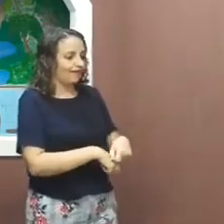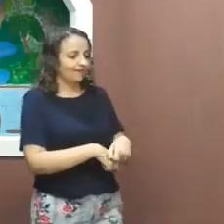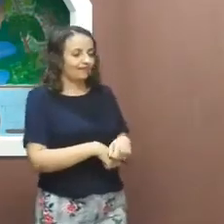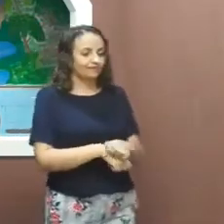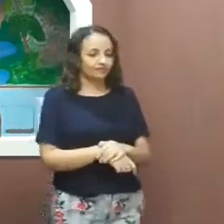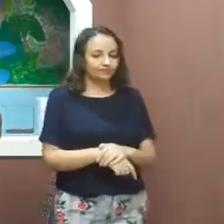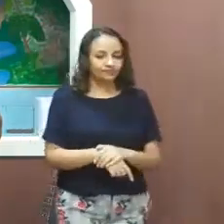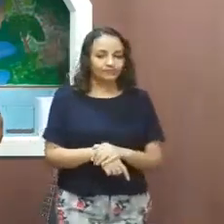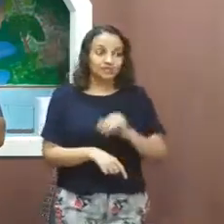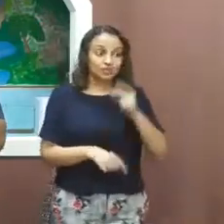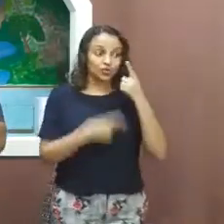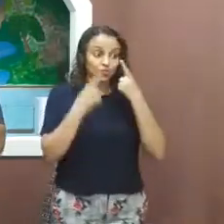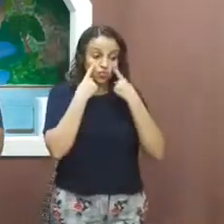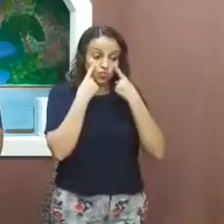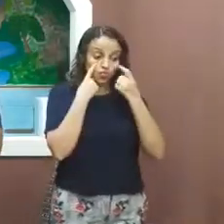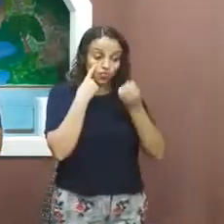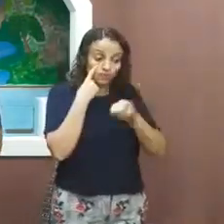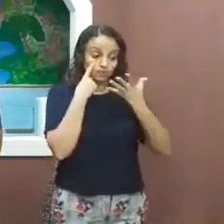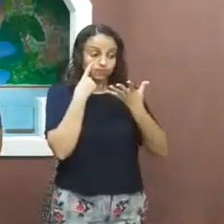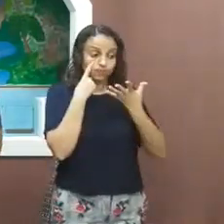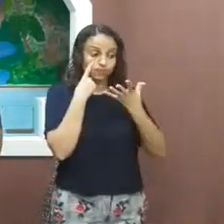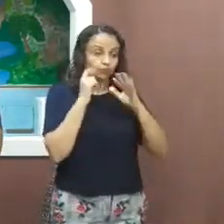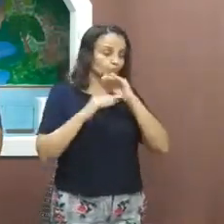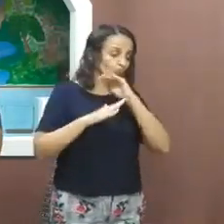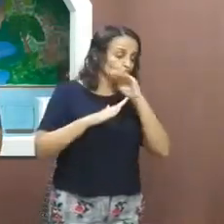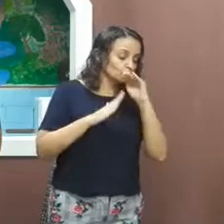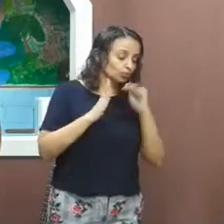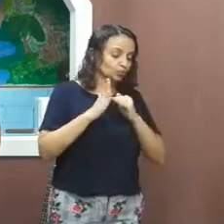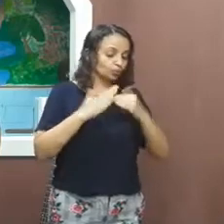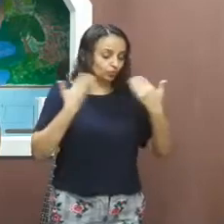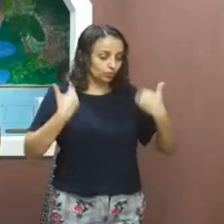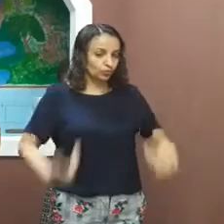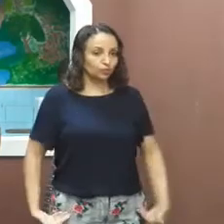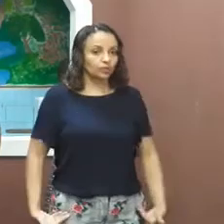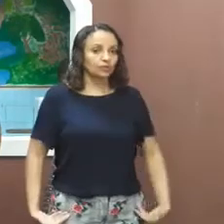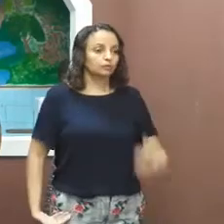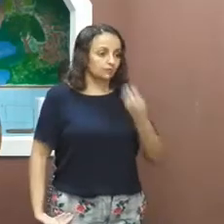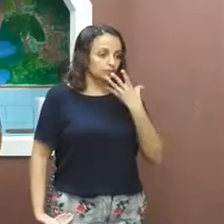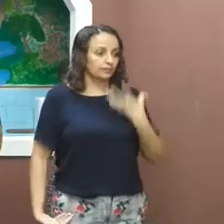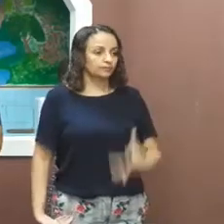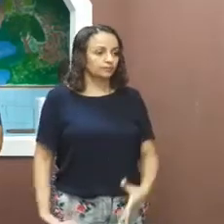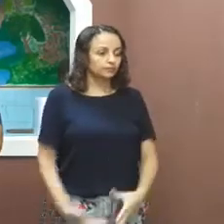Se os olhos forem bons, todo o corpo vai bom.